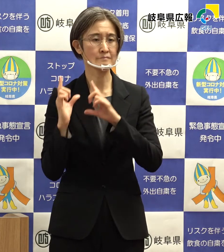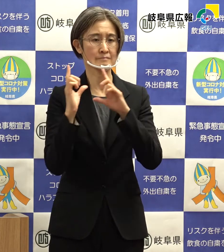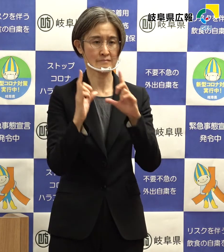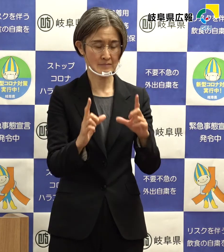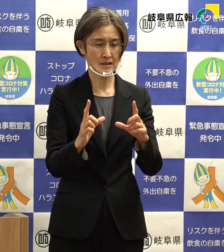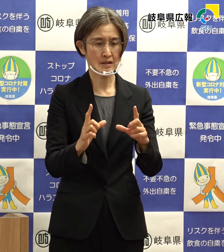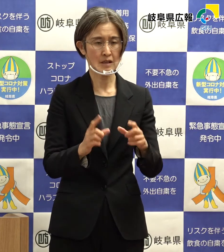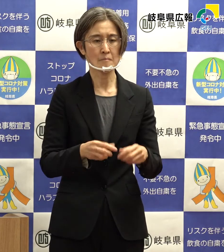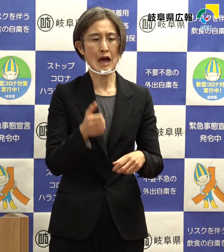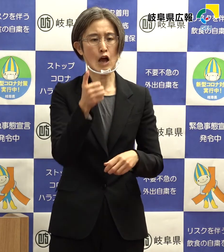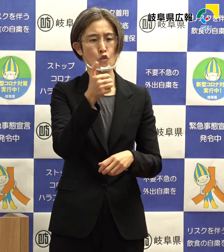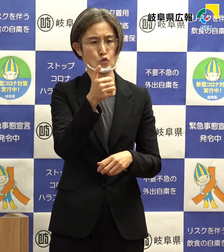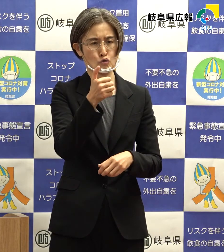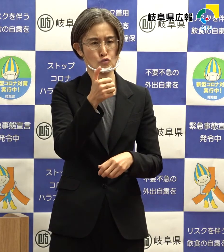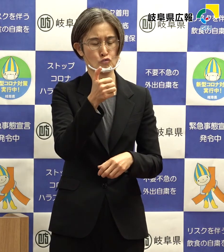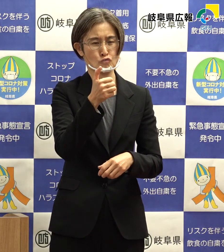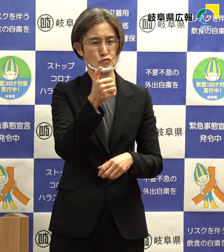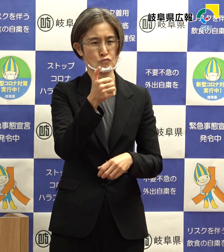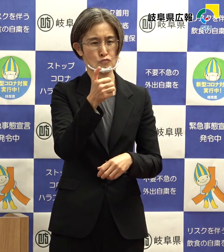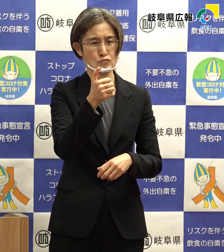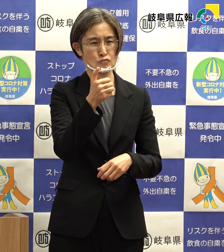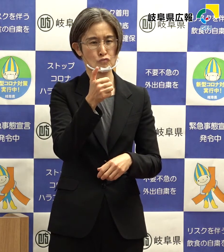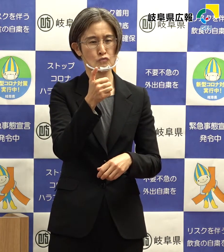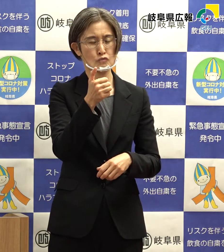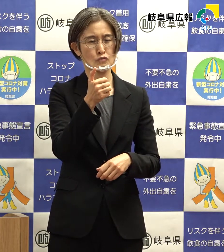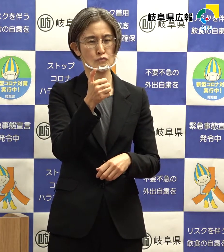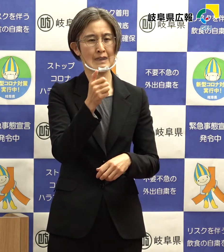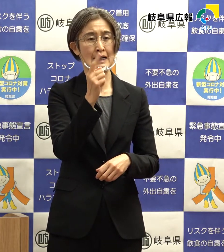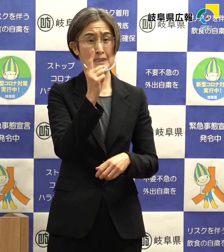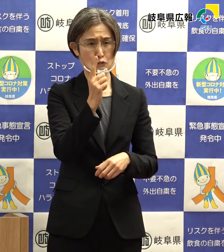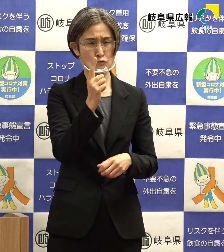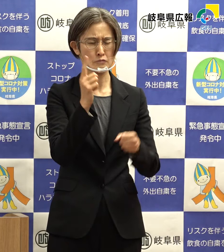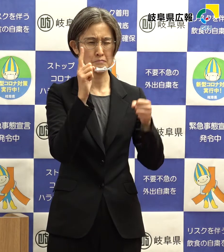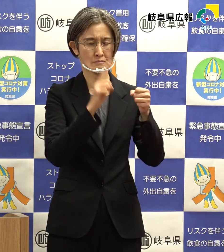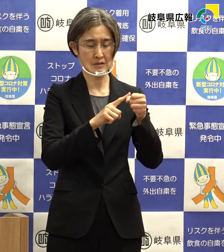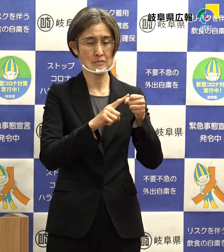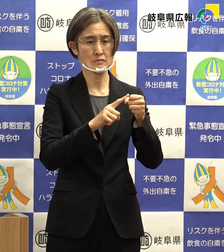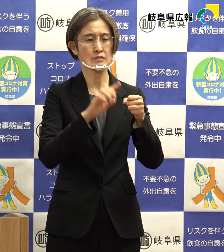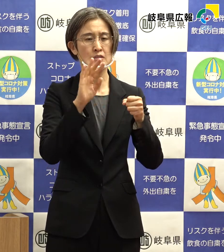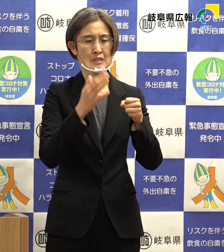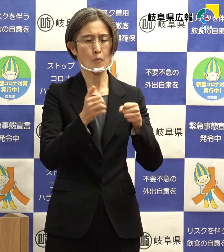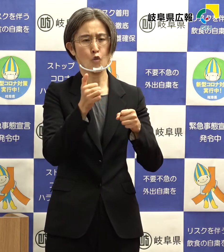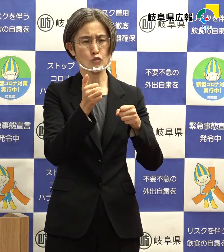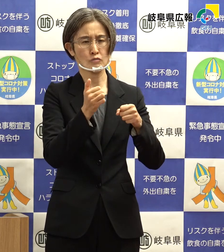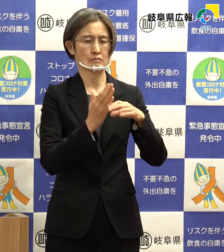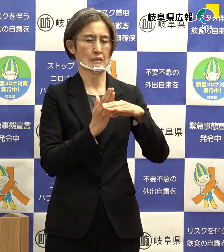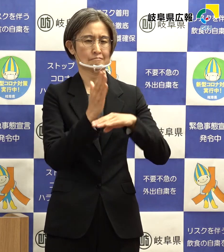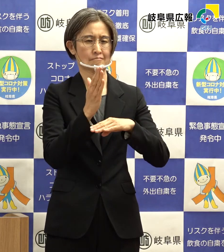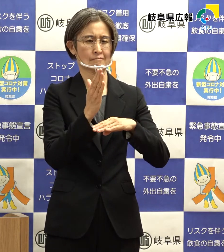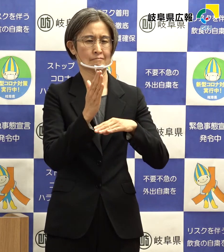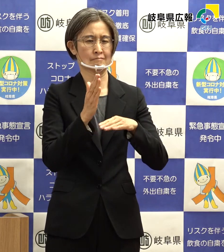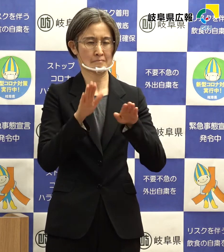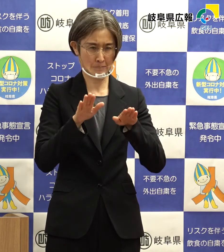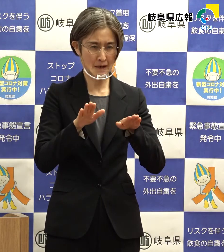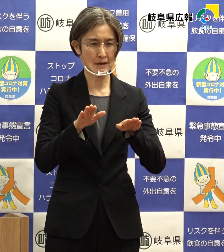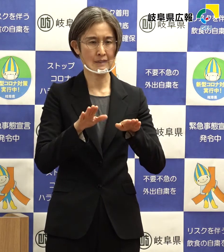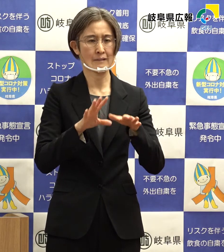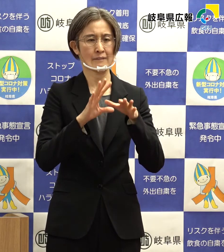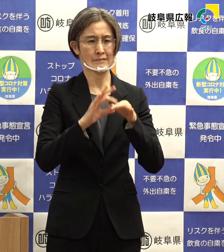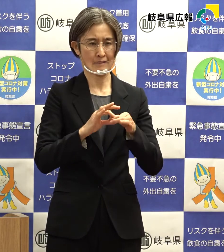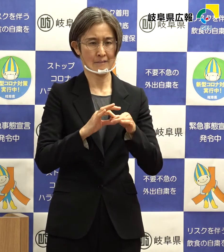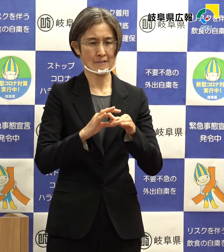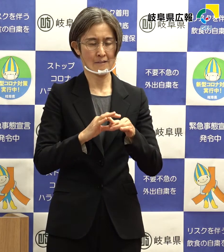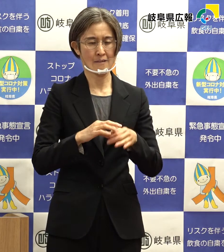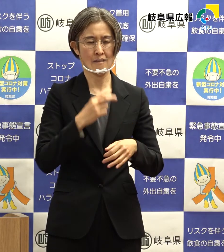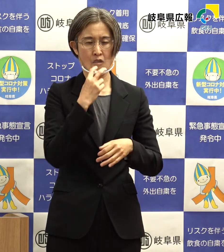まあ、50というのは一つの、ね、ポイントではありますけれども、まあ、それよりまだ上にあるわけなんで、全く油断はしておりません。